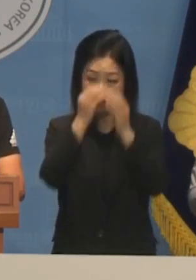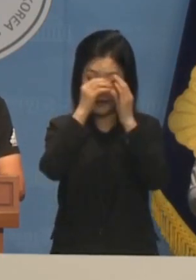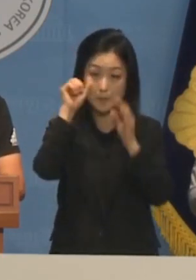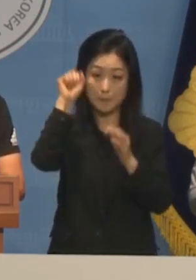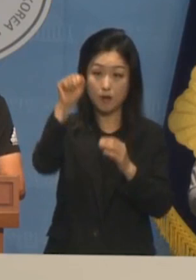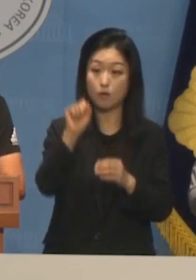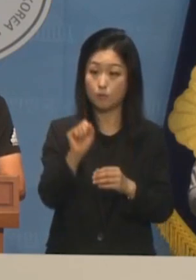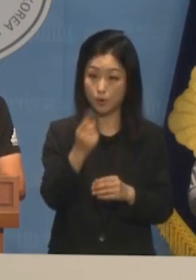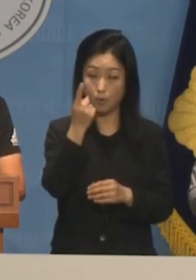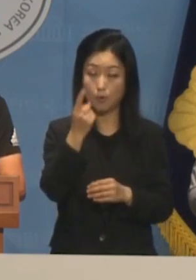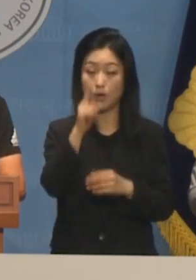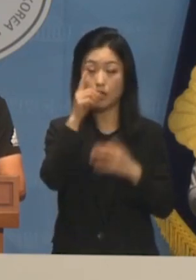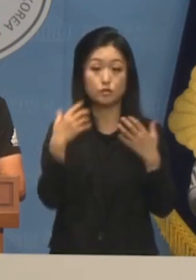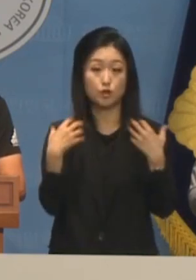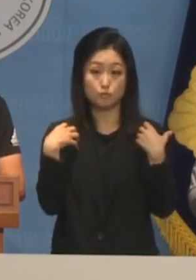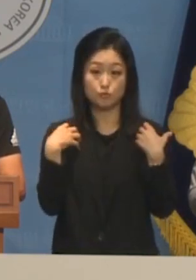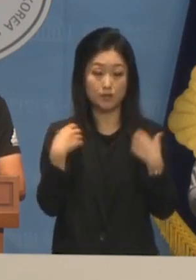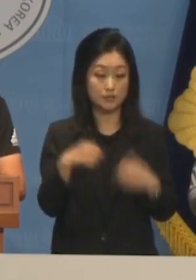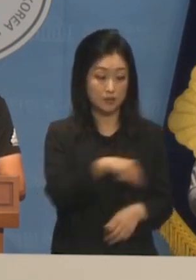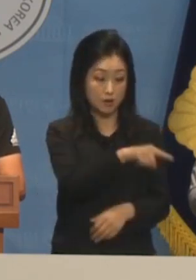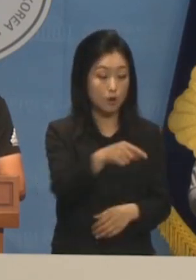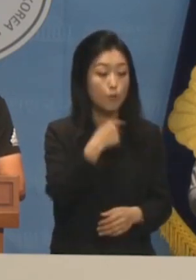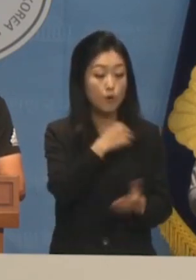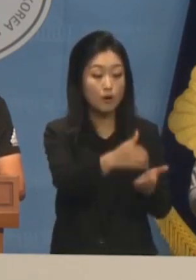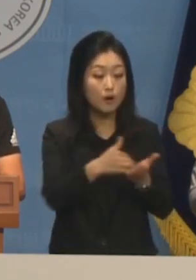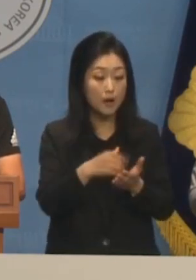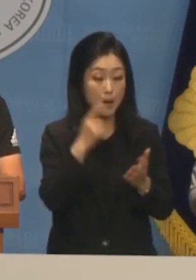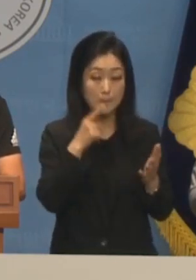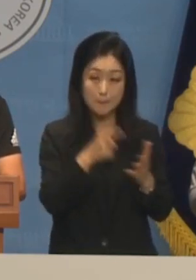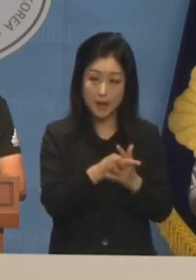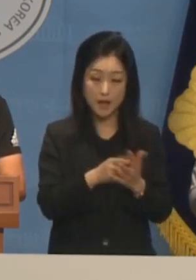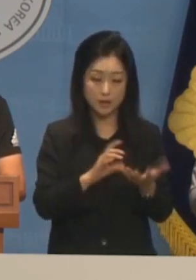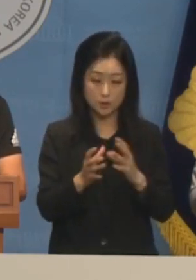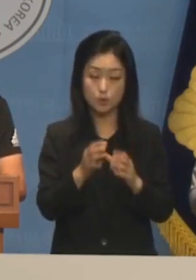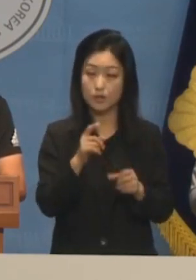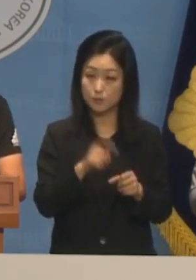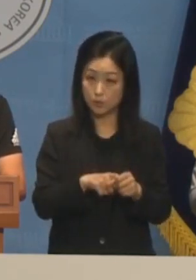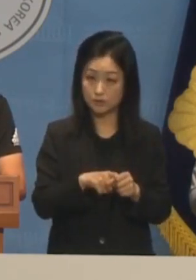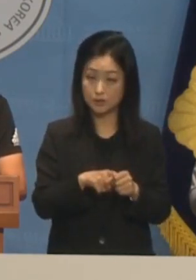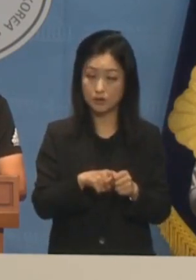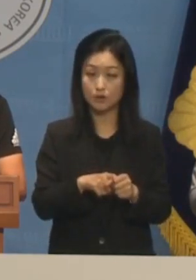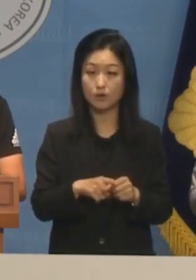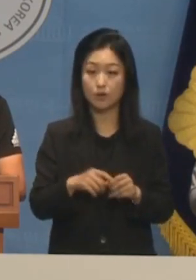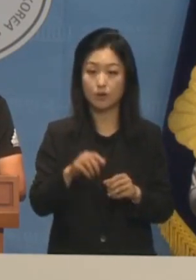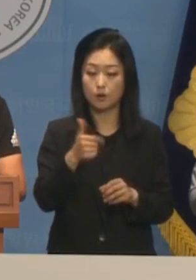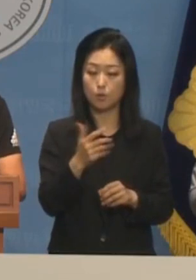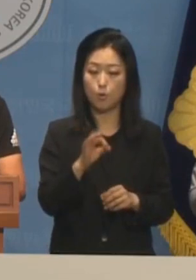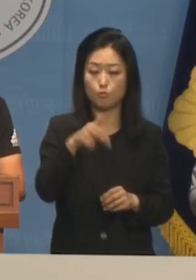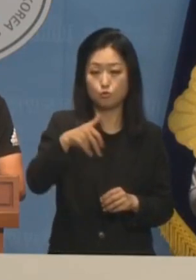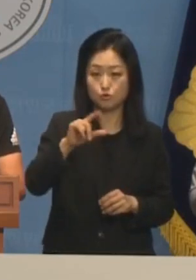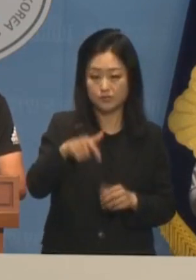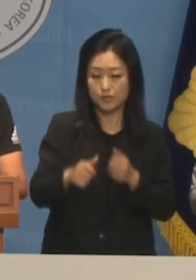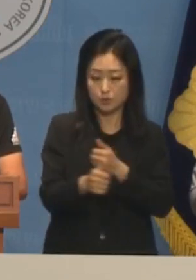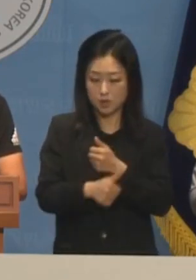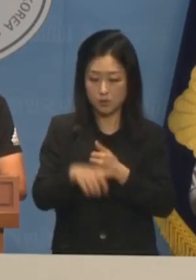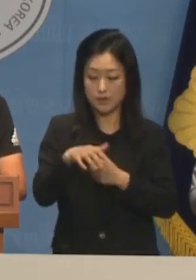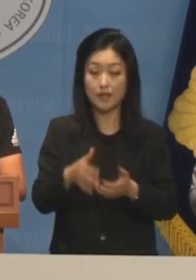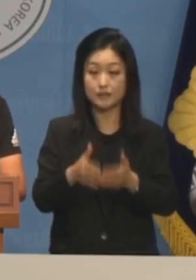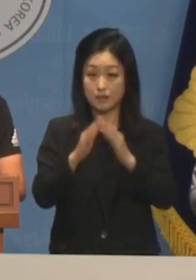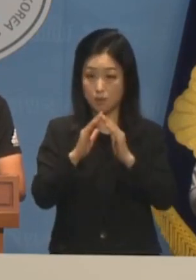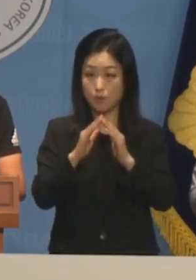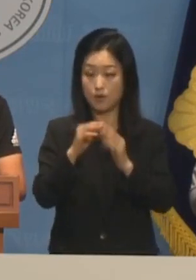파업으로 정부에선 이들의 요구가 무엇인지 파악하고 논의하기 위한 기구로 공무직위원회를 만들어